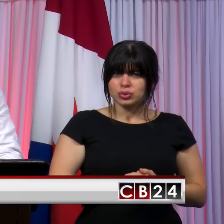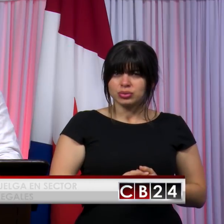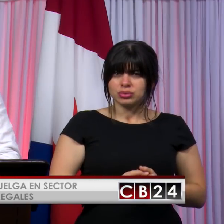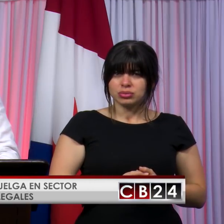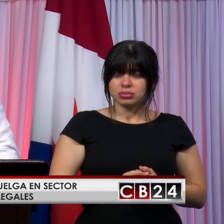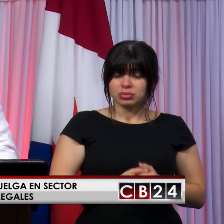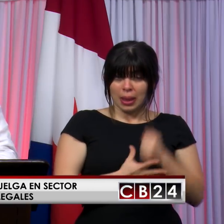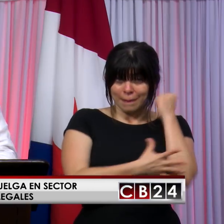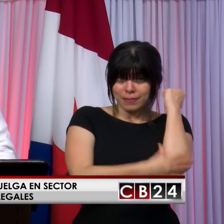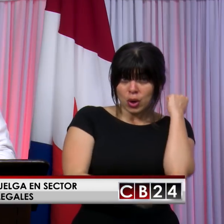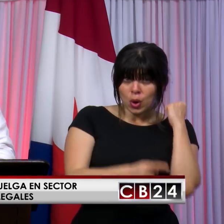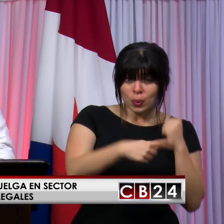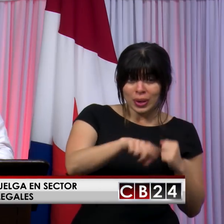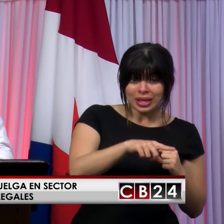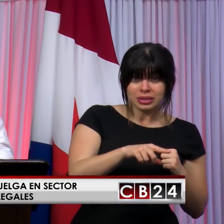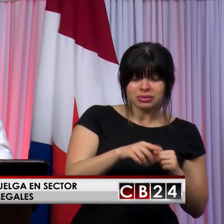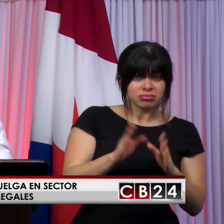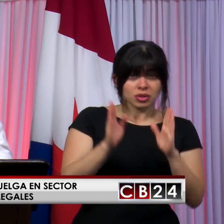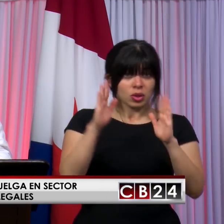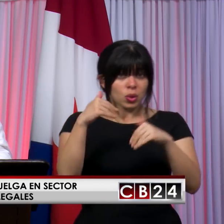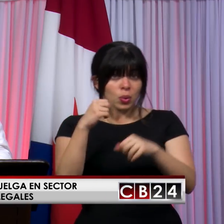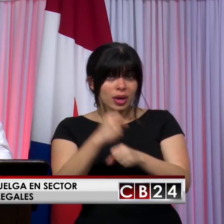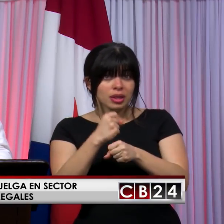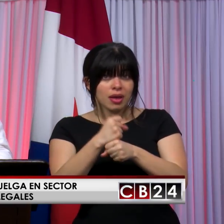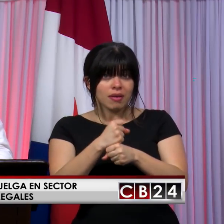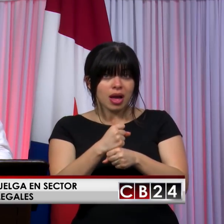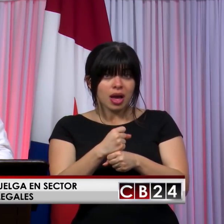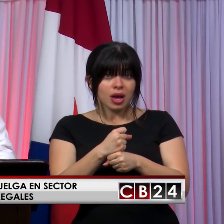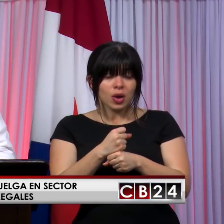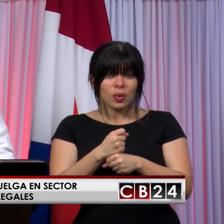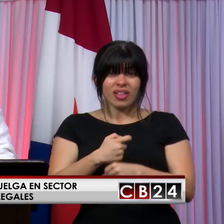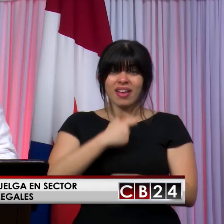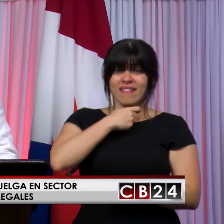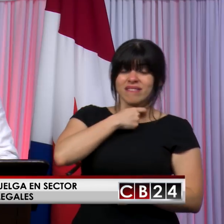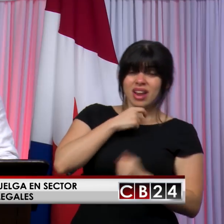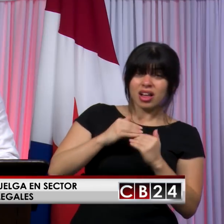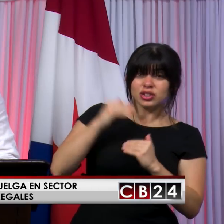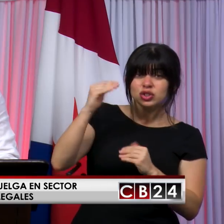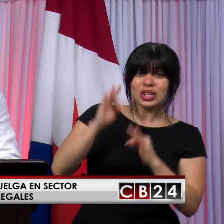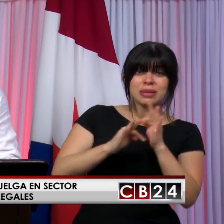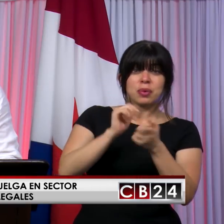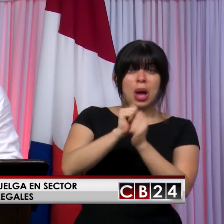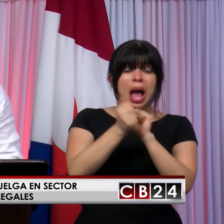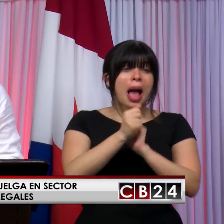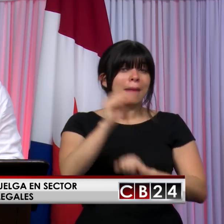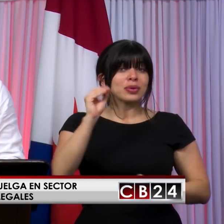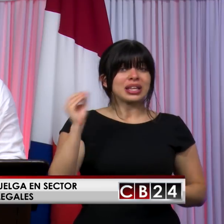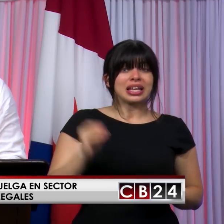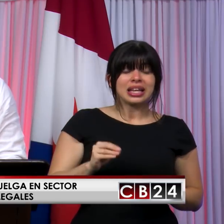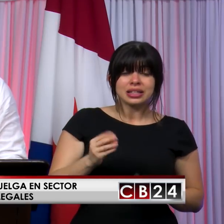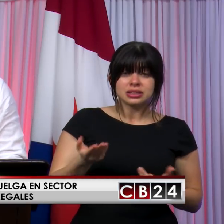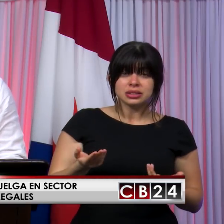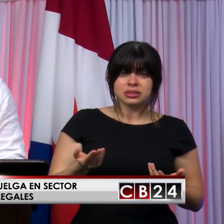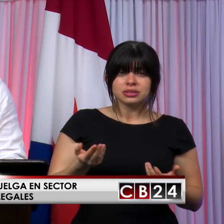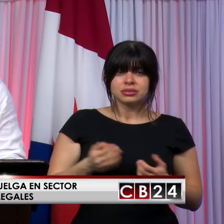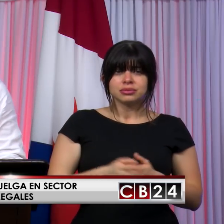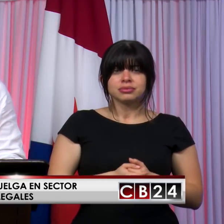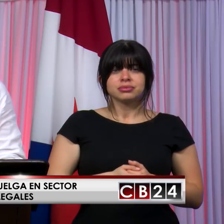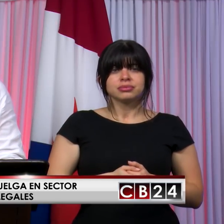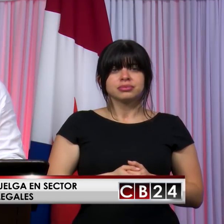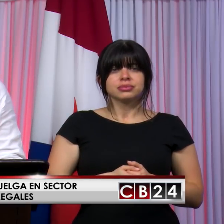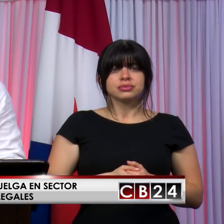En la pobreza, en el desempleo, en la inflación, en el tipo de cambio, en las tasas de interés.